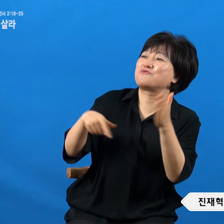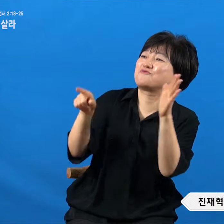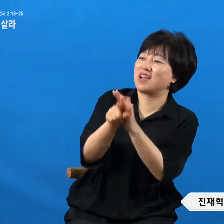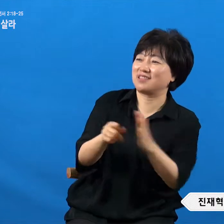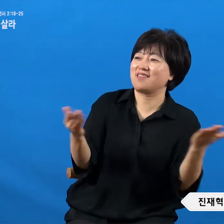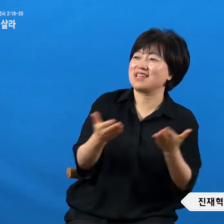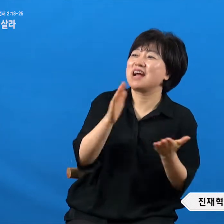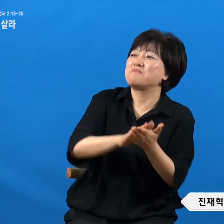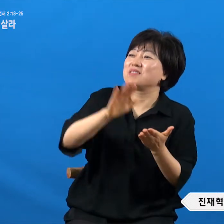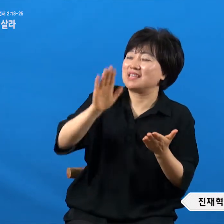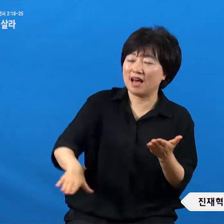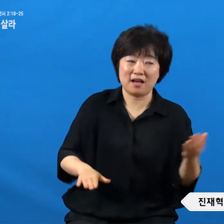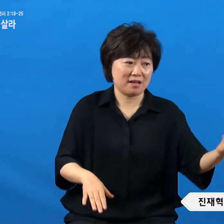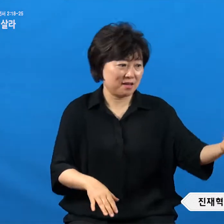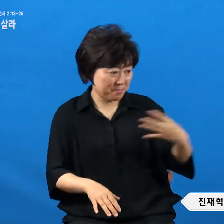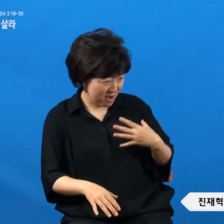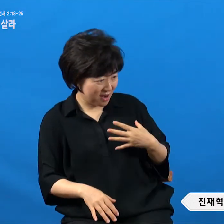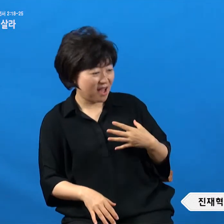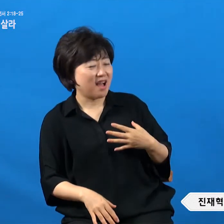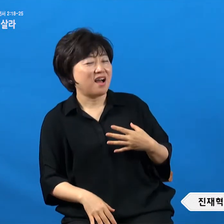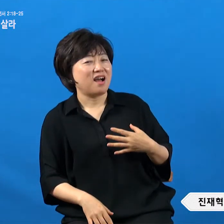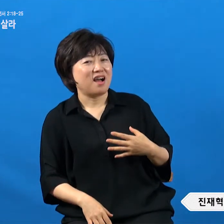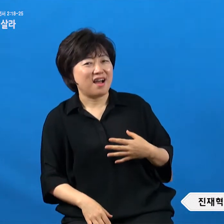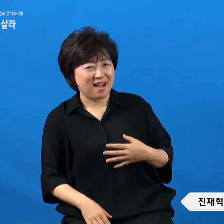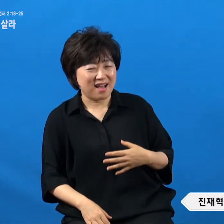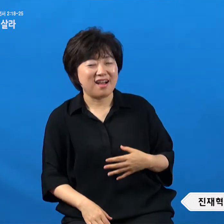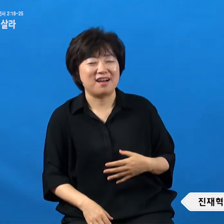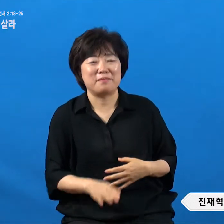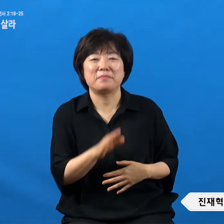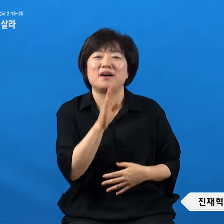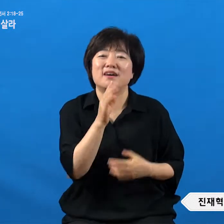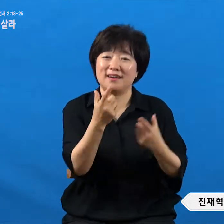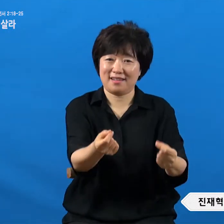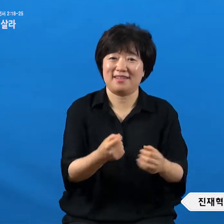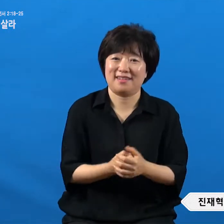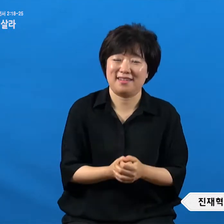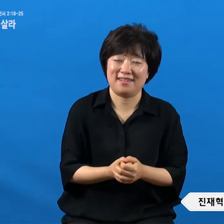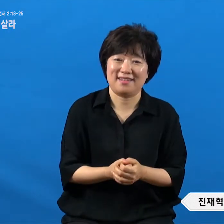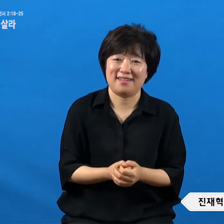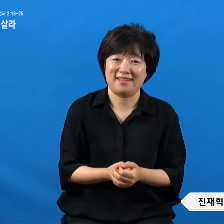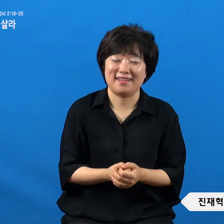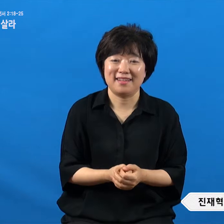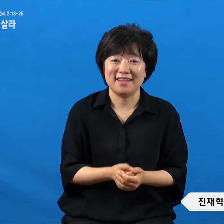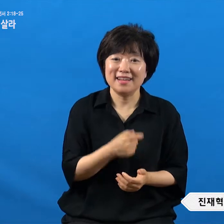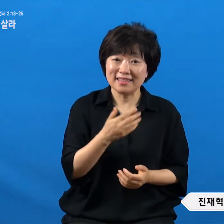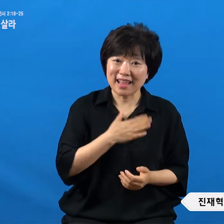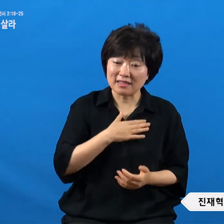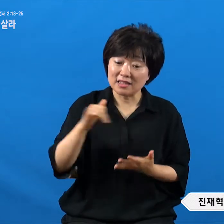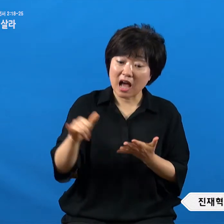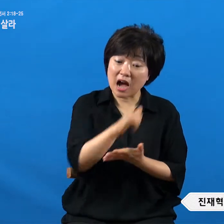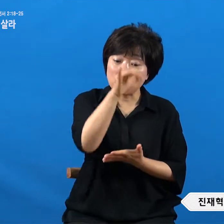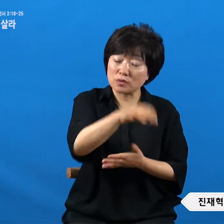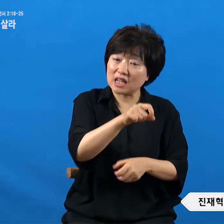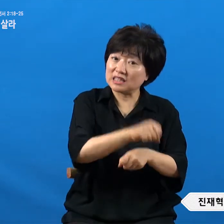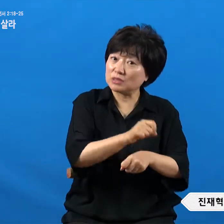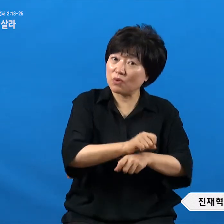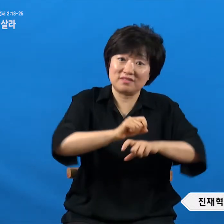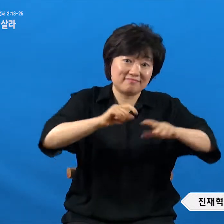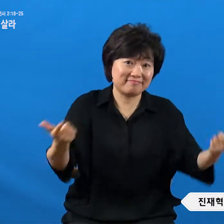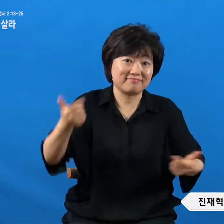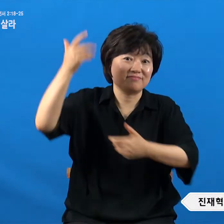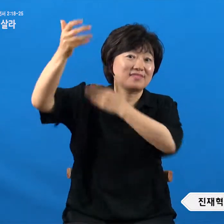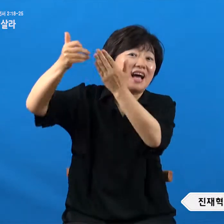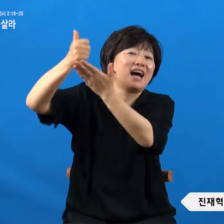위해서 일합니다 라고 대답합니다. 그렇습니다. For an audience of one,